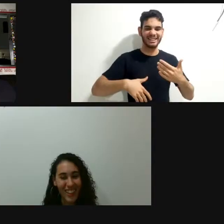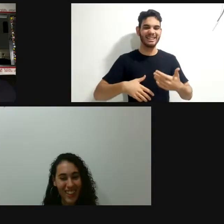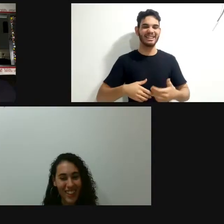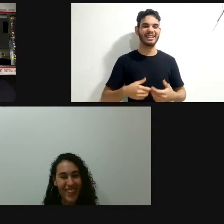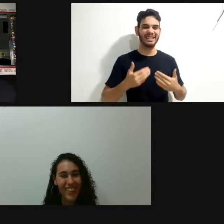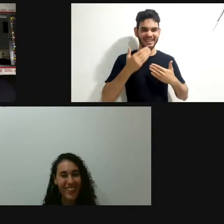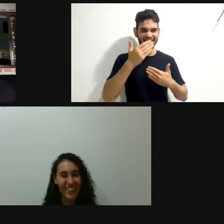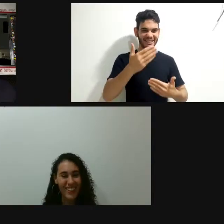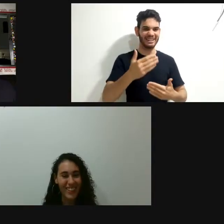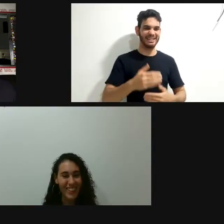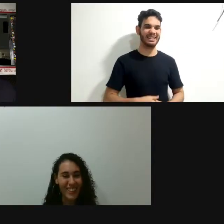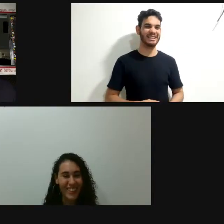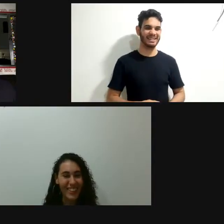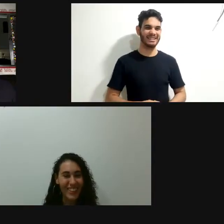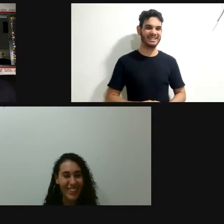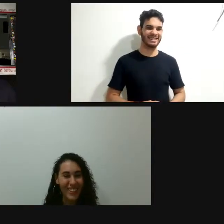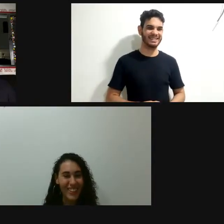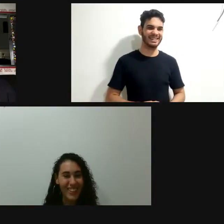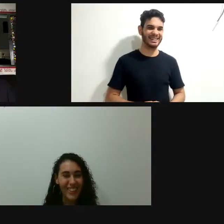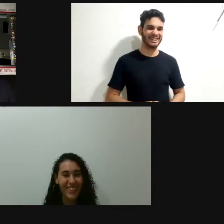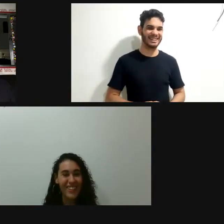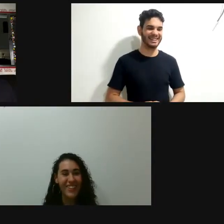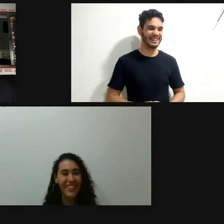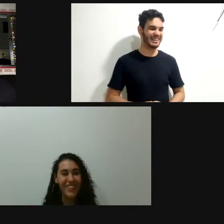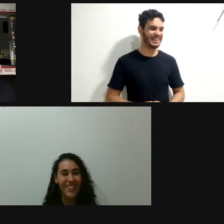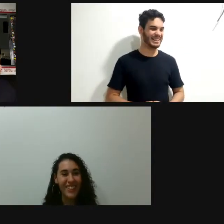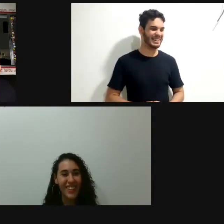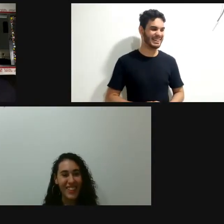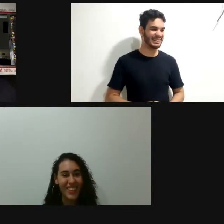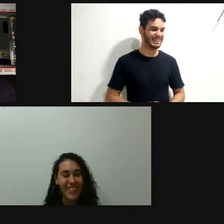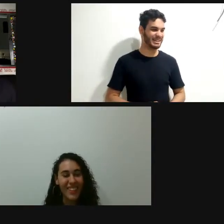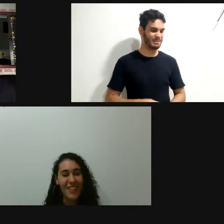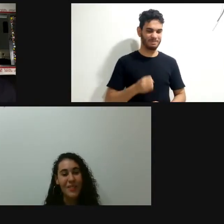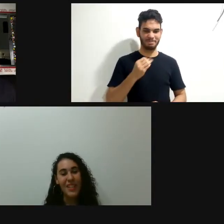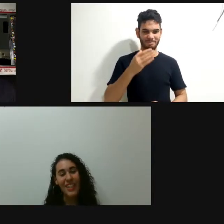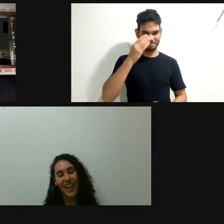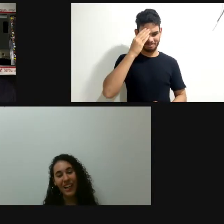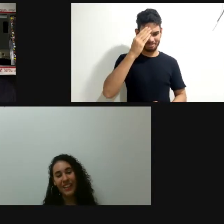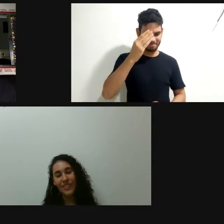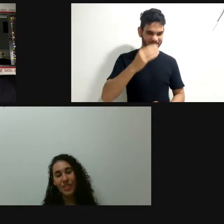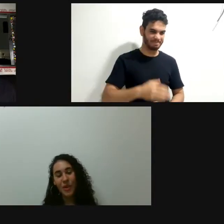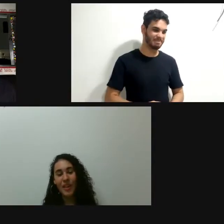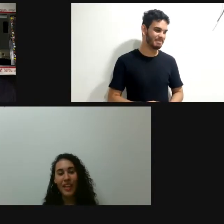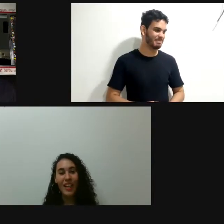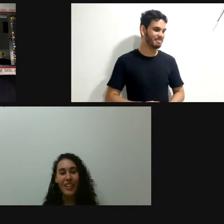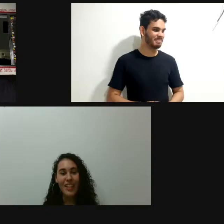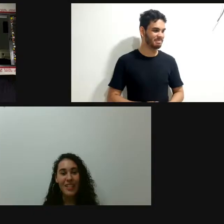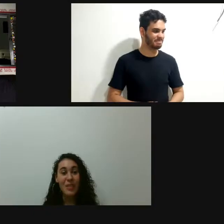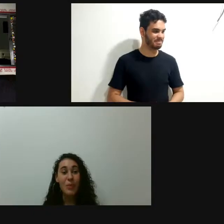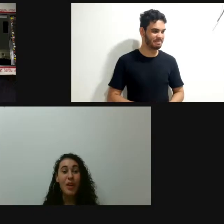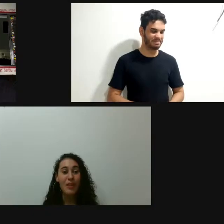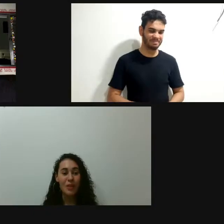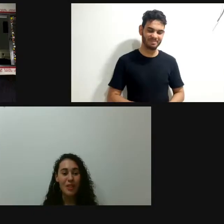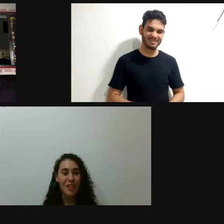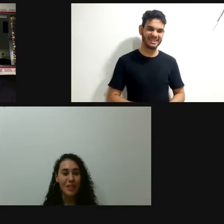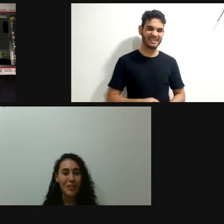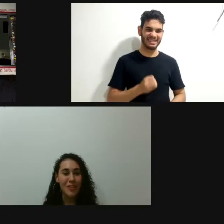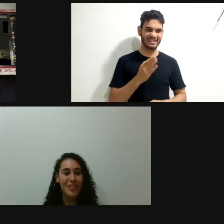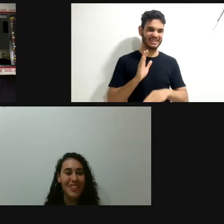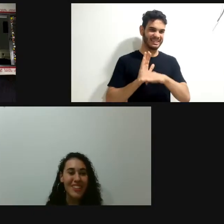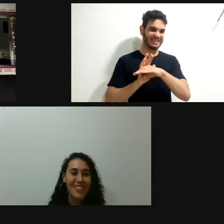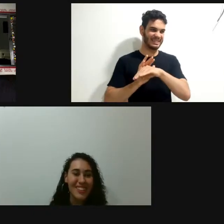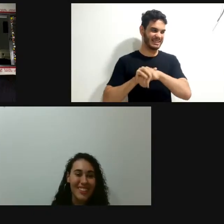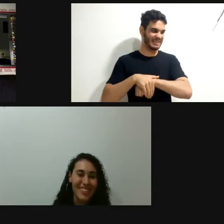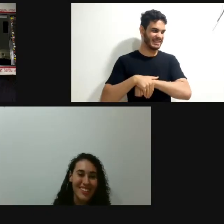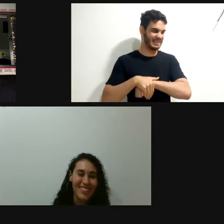E a gente não vai nem falar com eles. Fechou? Obrigado, Bia. Obrigada, viu? Eu que agradeço. Boa noite a